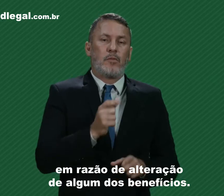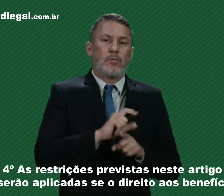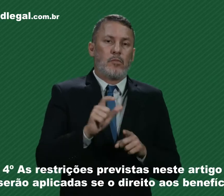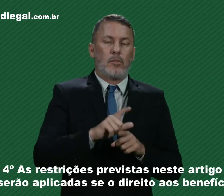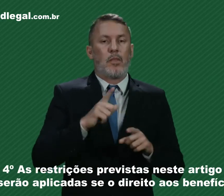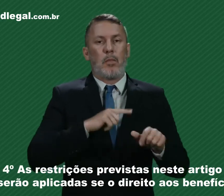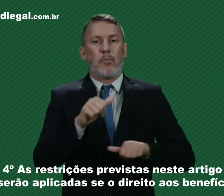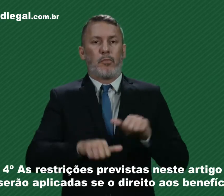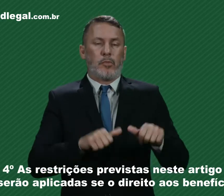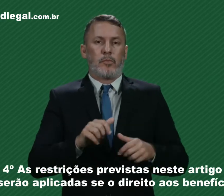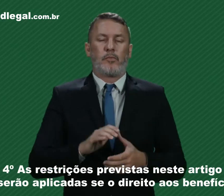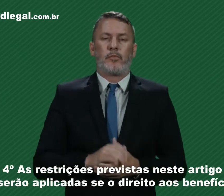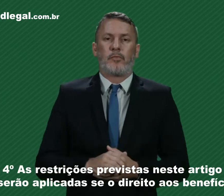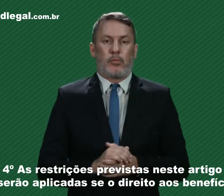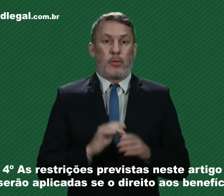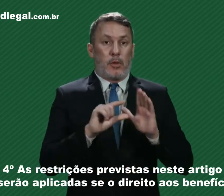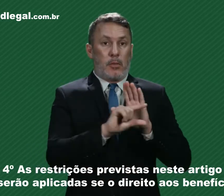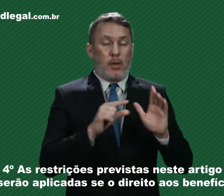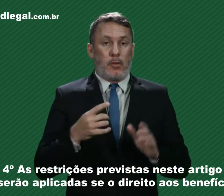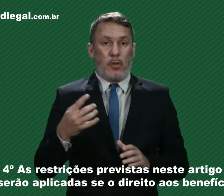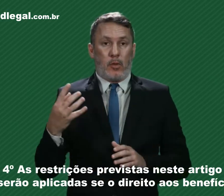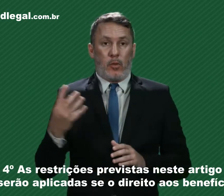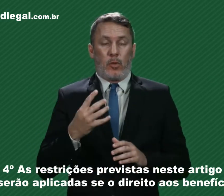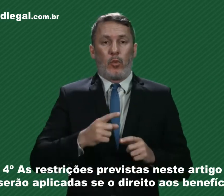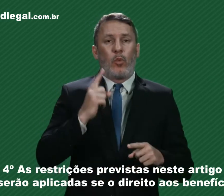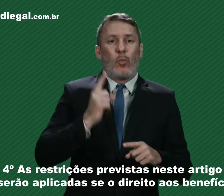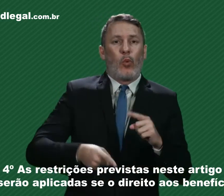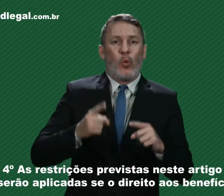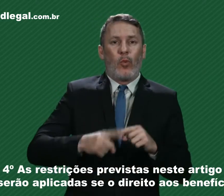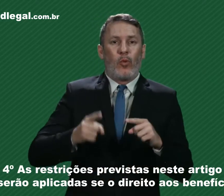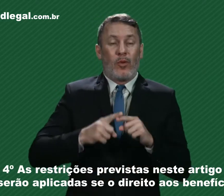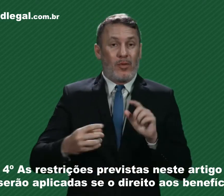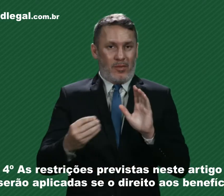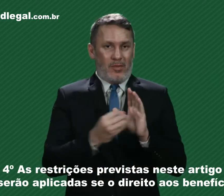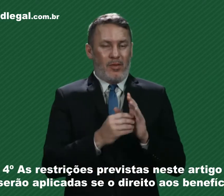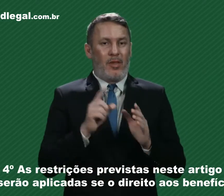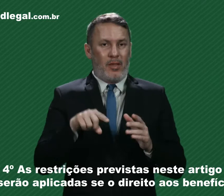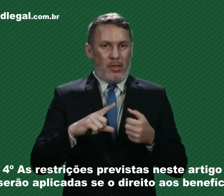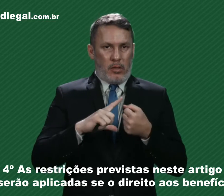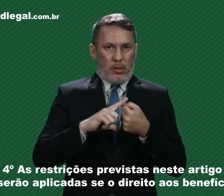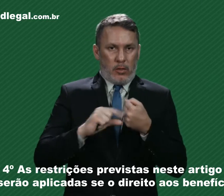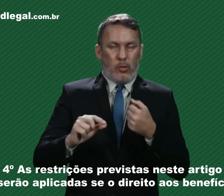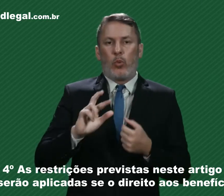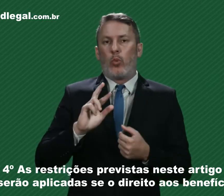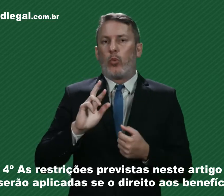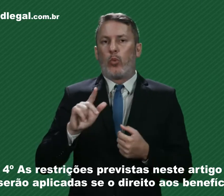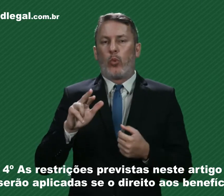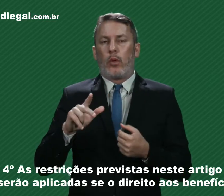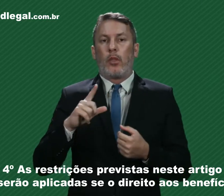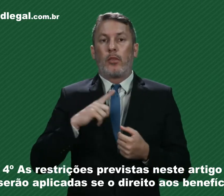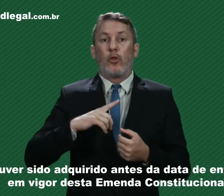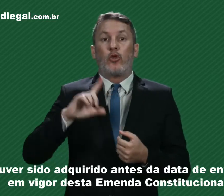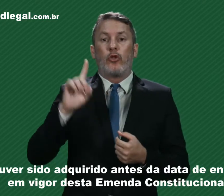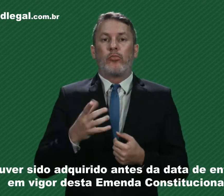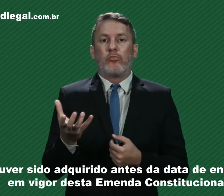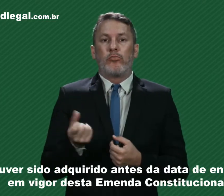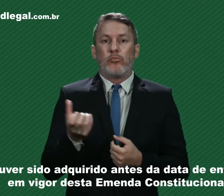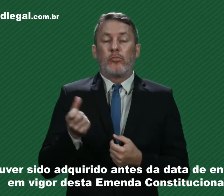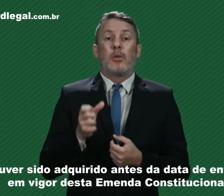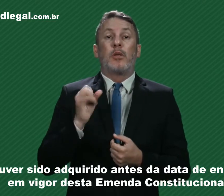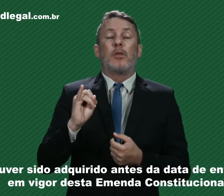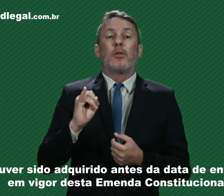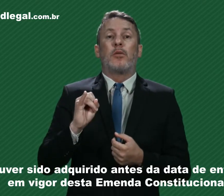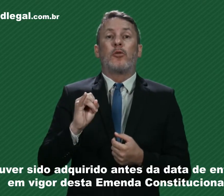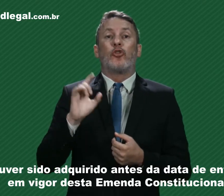benefícios. Parágrafo 4º. As restrições previstas neste artigo não serão aplicadas se o direito aos benefícios houver